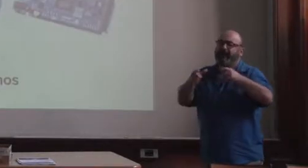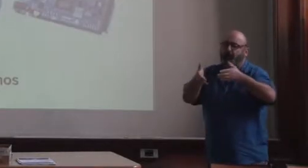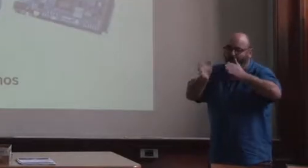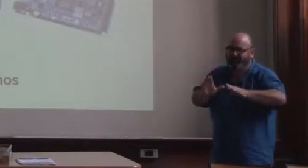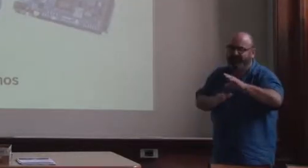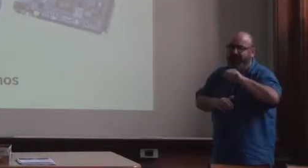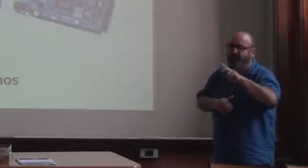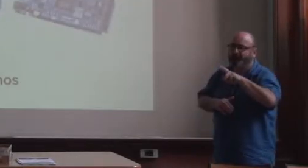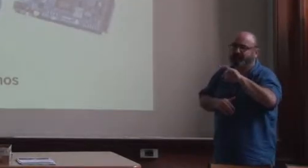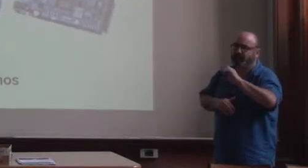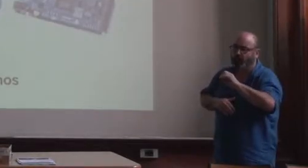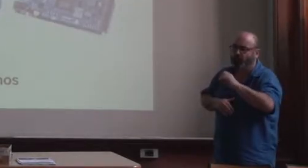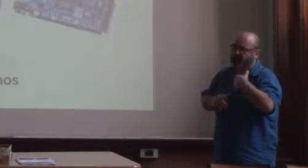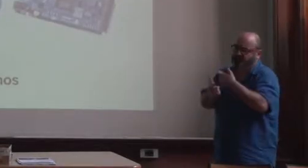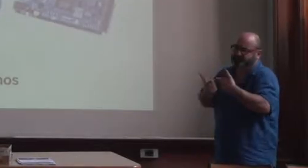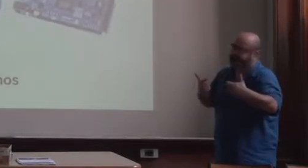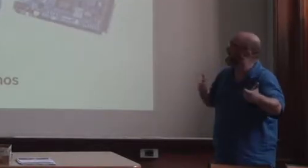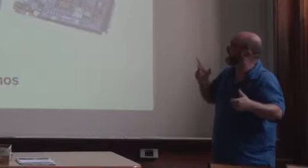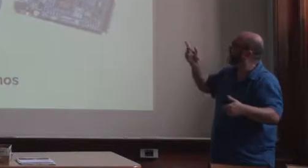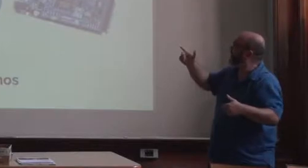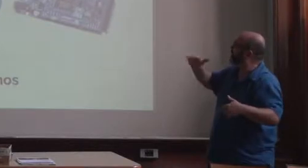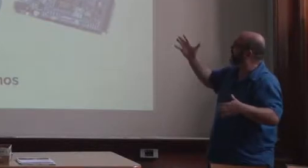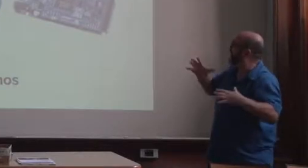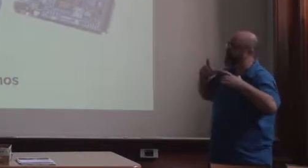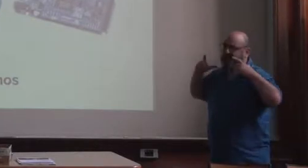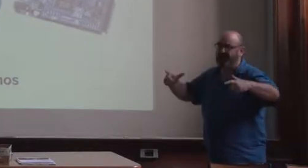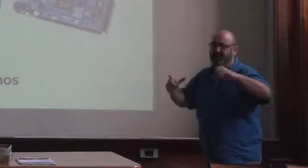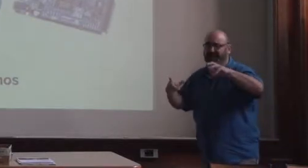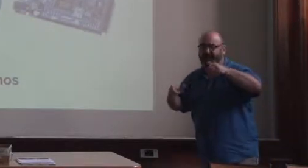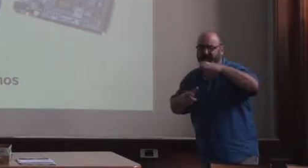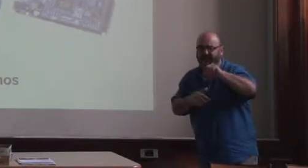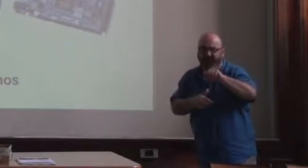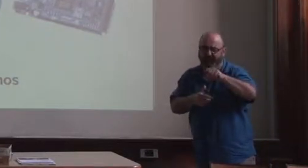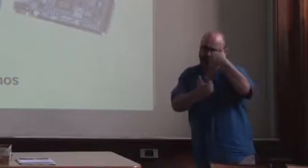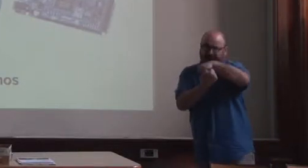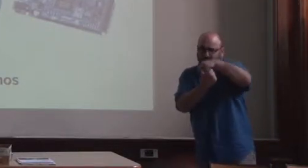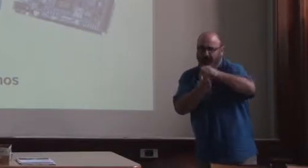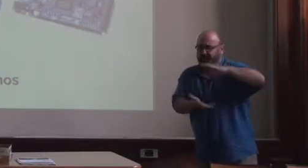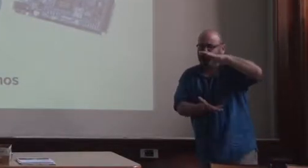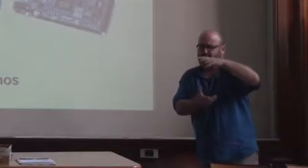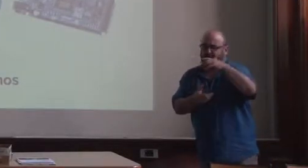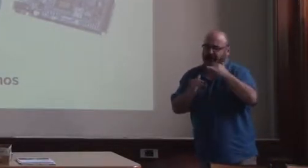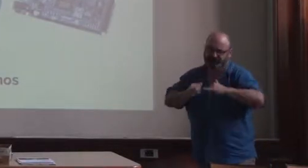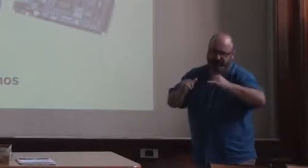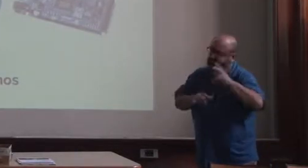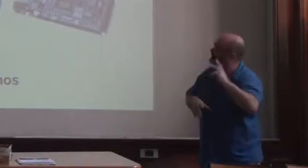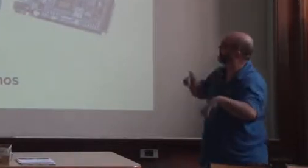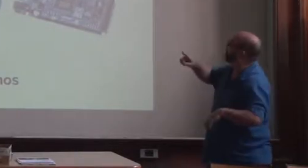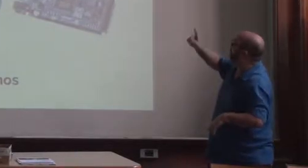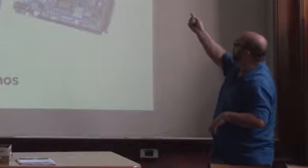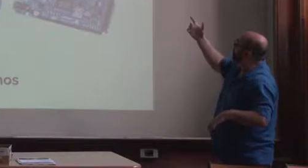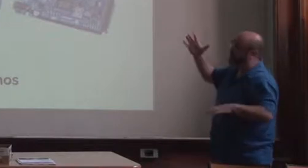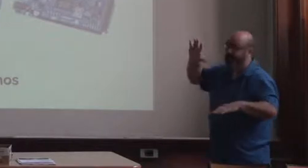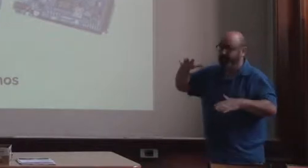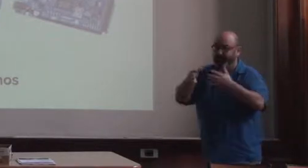Arduino, ils ont commencé à en faire plein. On a l'Arduino Mega qui est plus puissant, qui a plus de mémoire. On a des versions qu'on peut coudre sur